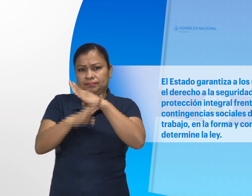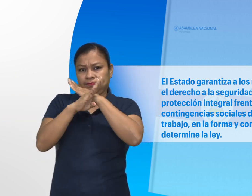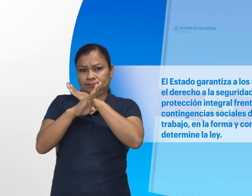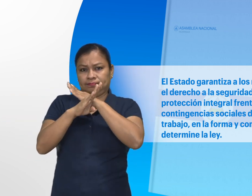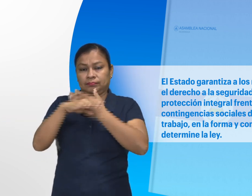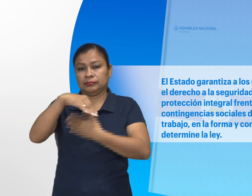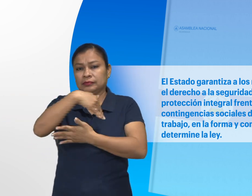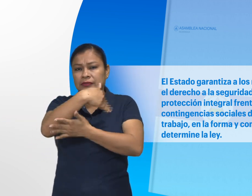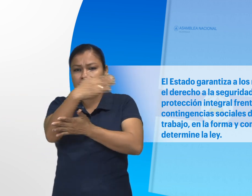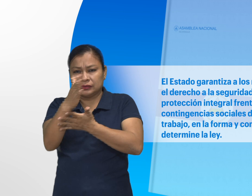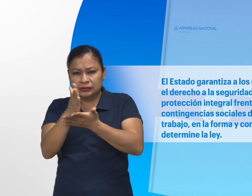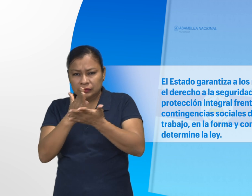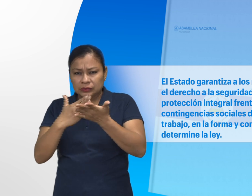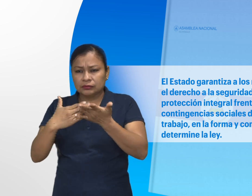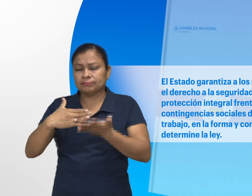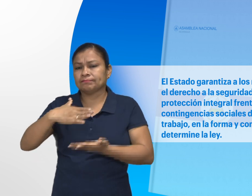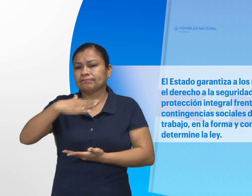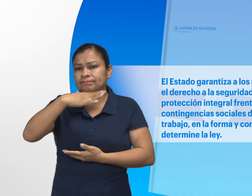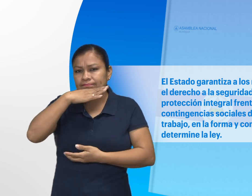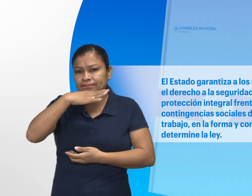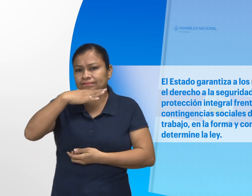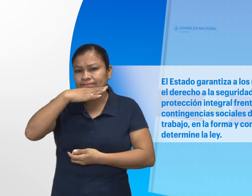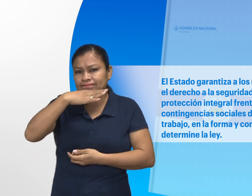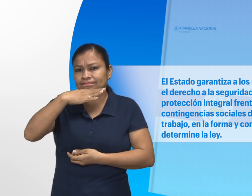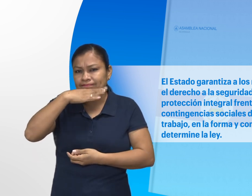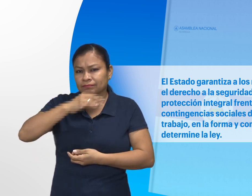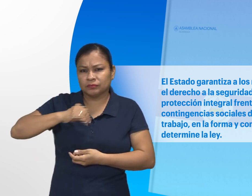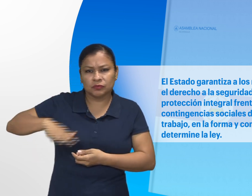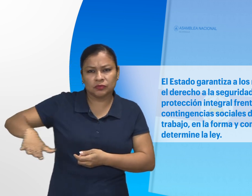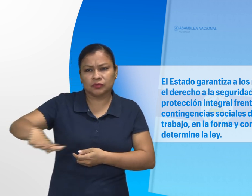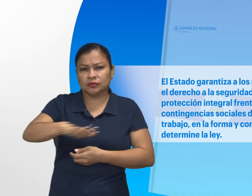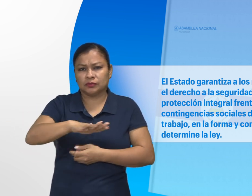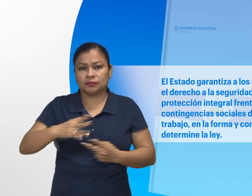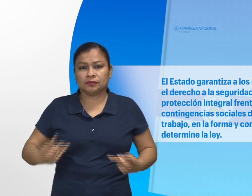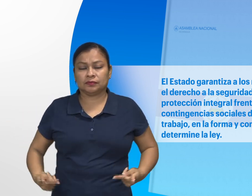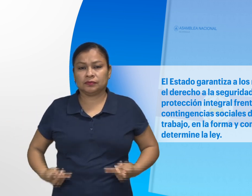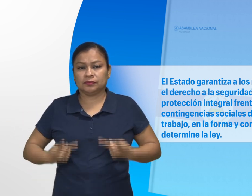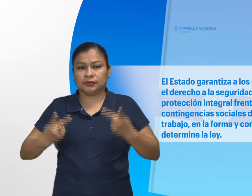integral frente a las contingencias sociales de la vida y el trabajo,